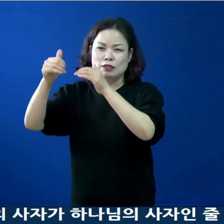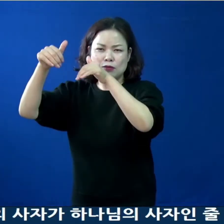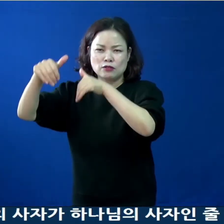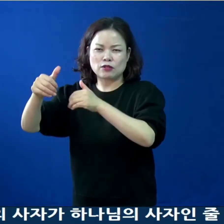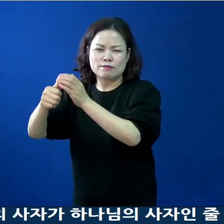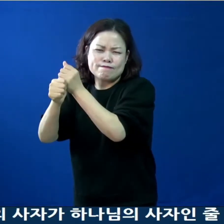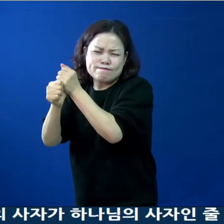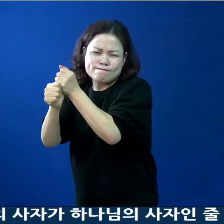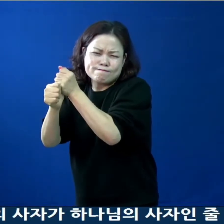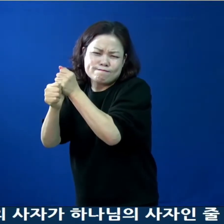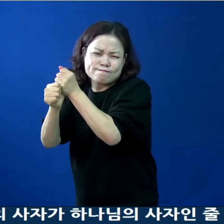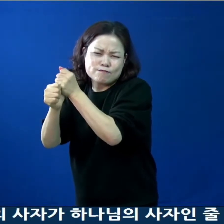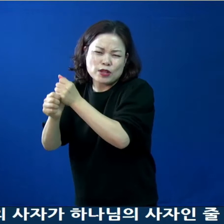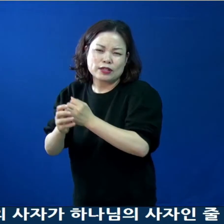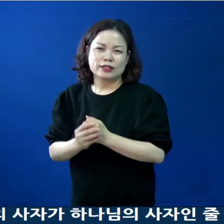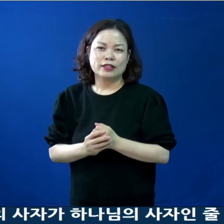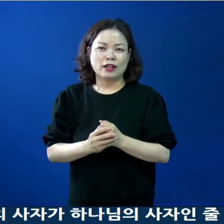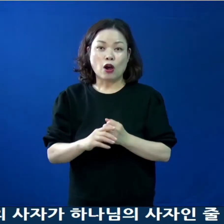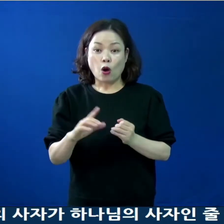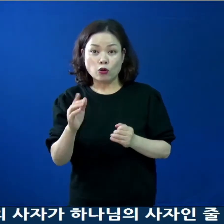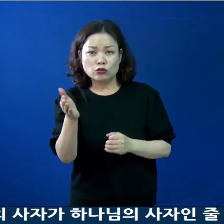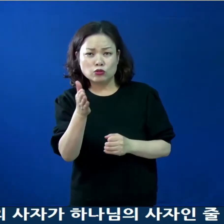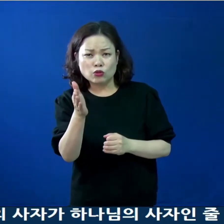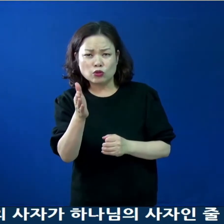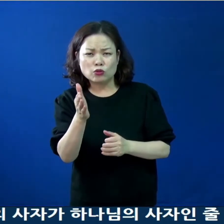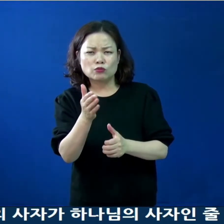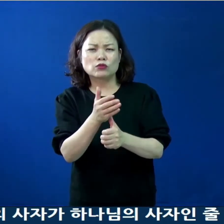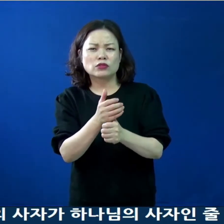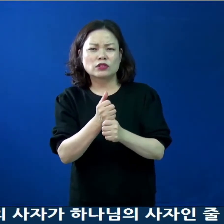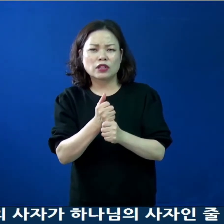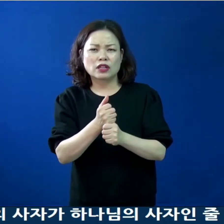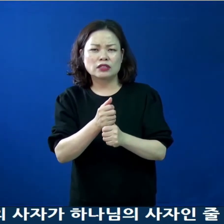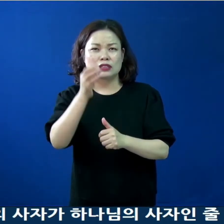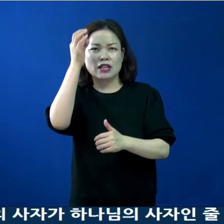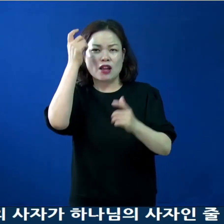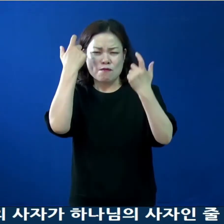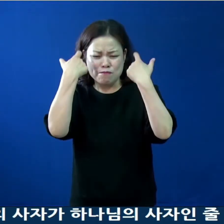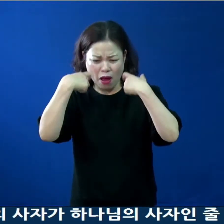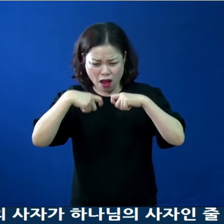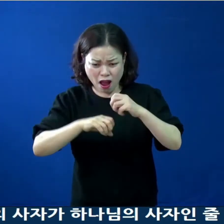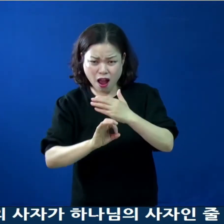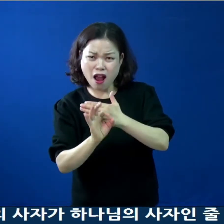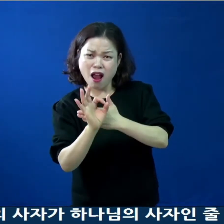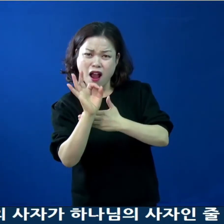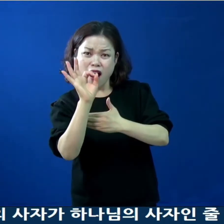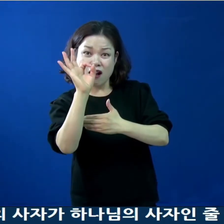이제 붙들기 시작합니다. 어느 정도로 붙잡았냐면 동이 틀 때까지 붙잡았다 그래요.